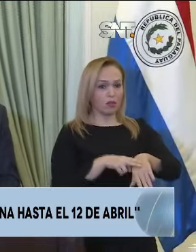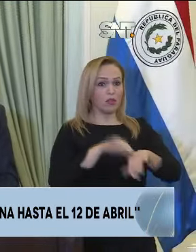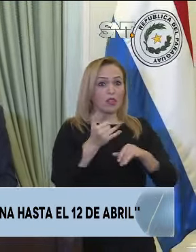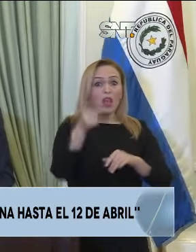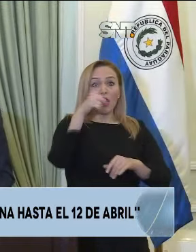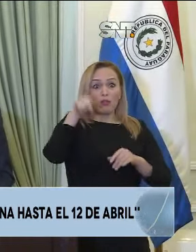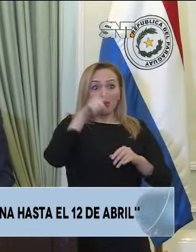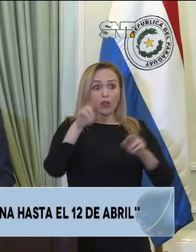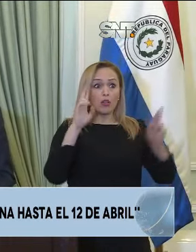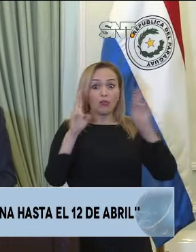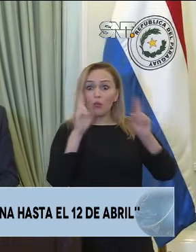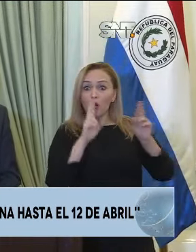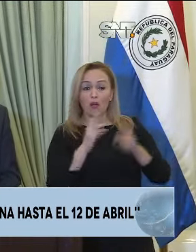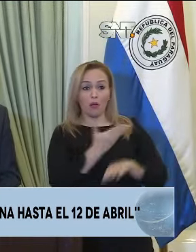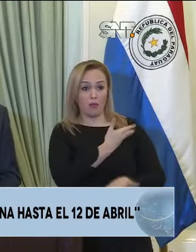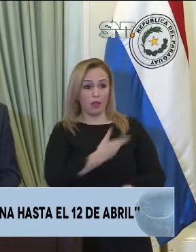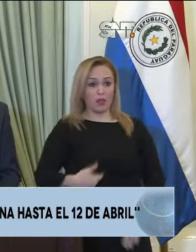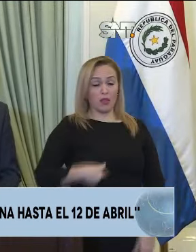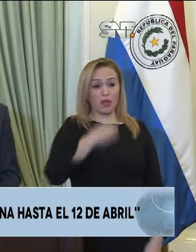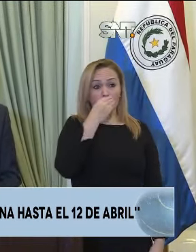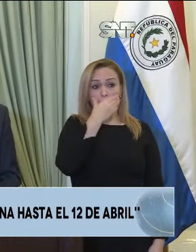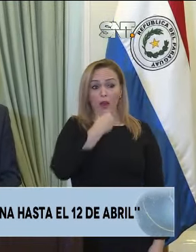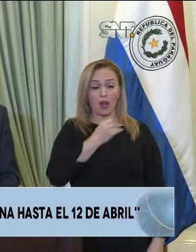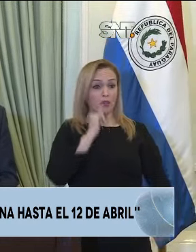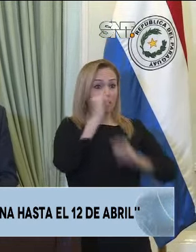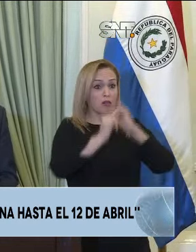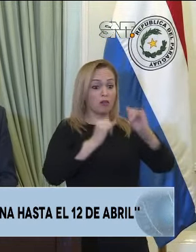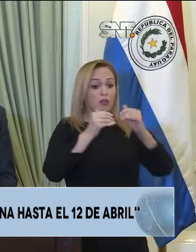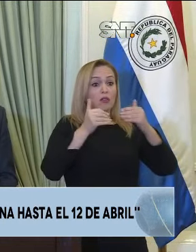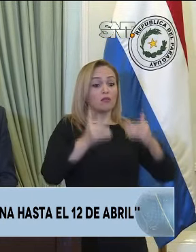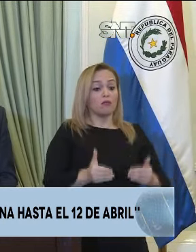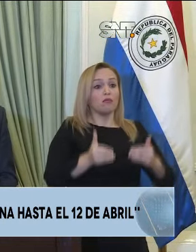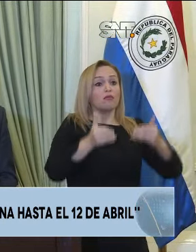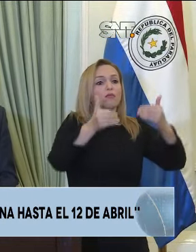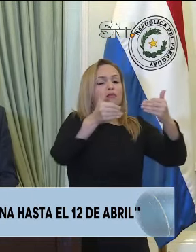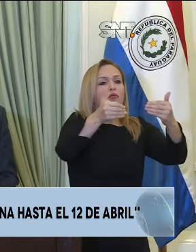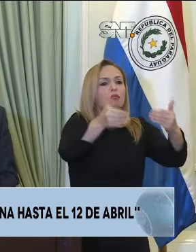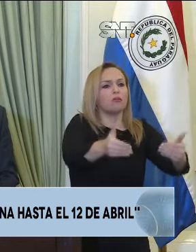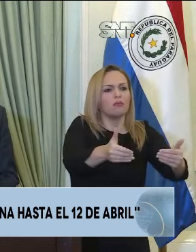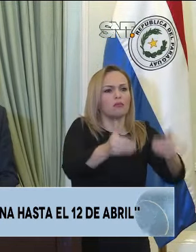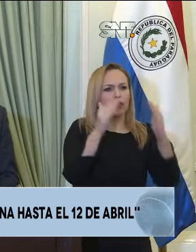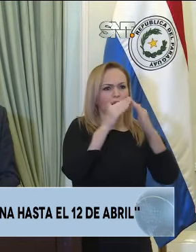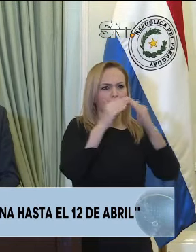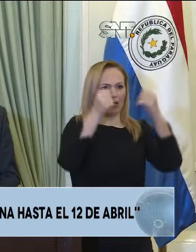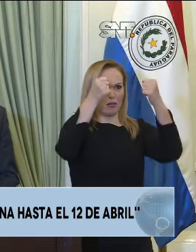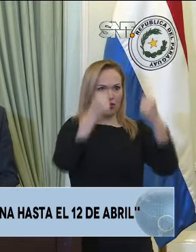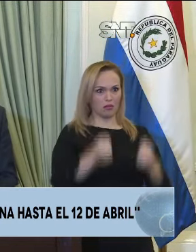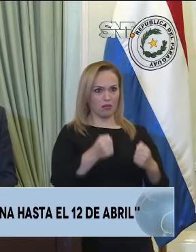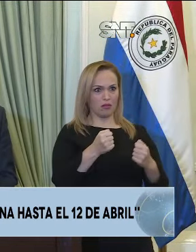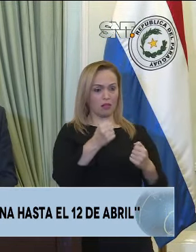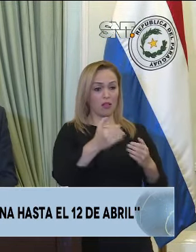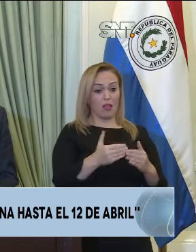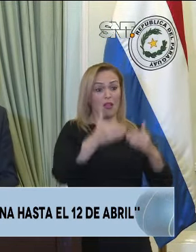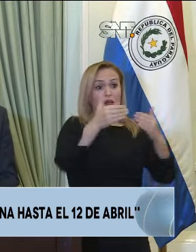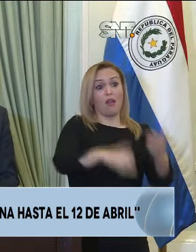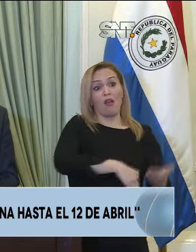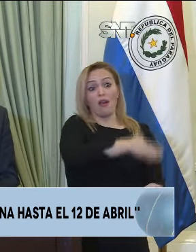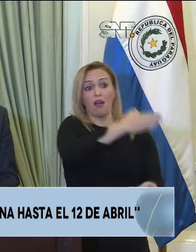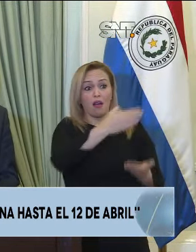escuchado, el presidente lo ha anunciado. Se ha extendido la cuarentena hasta el día